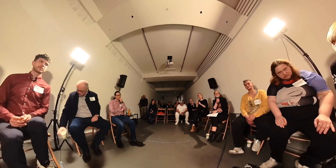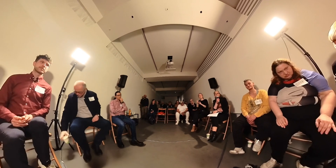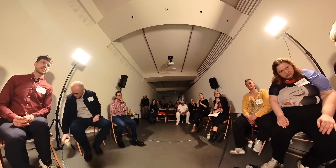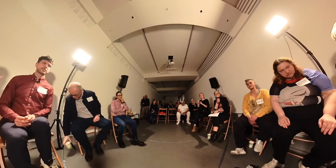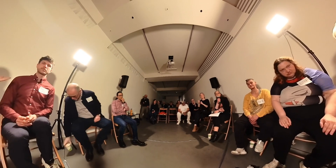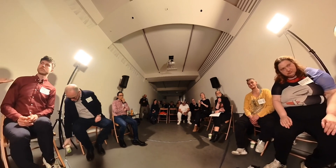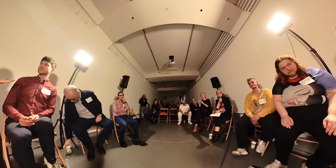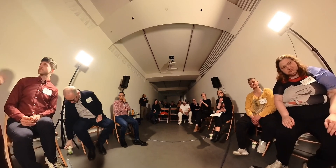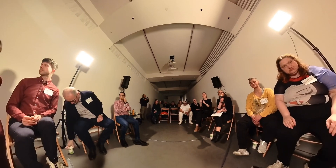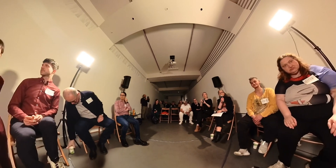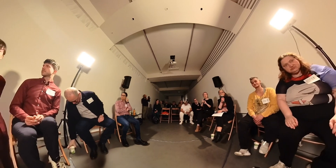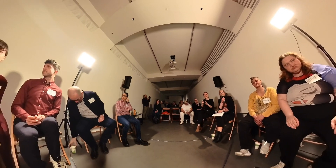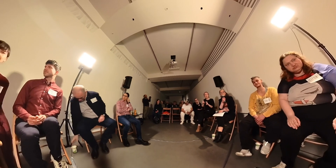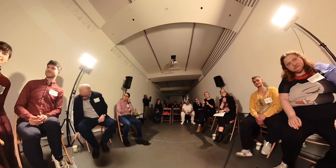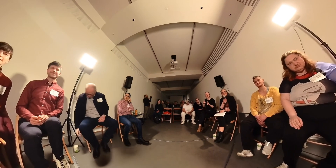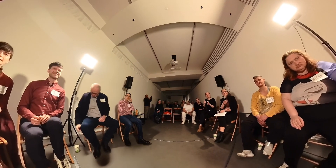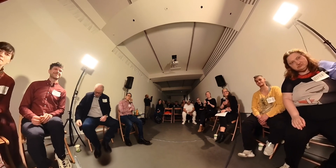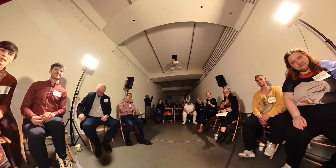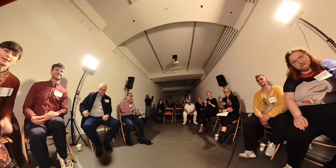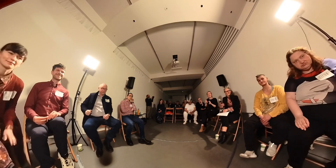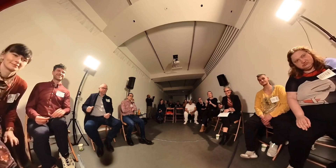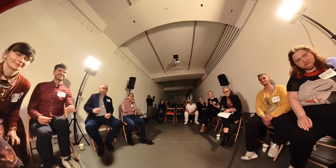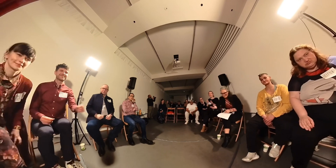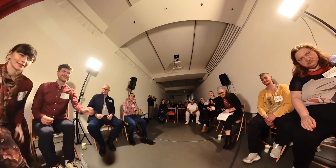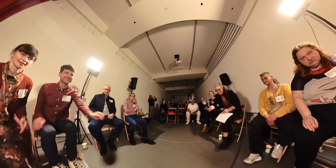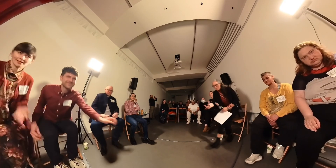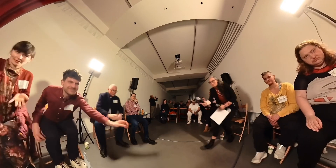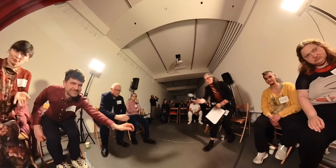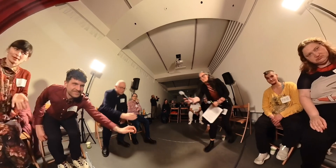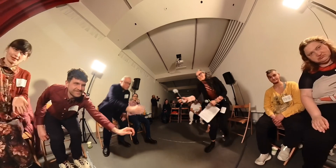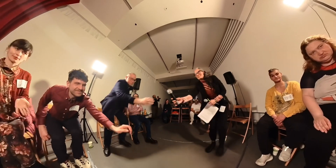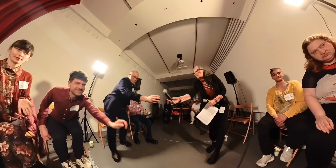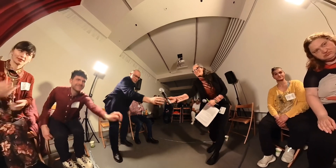nebo to je... Dobře.